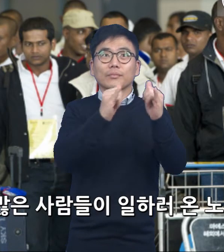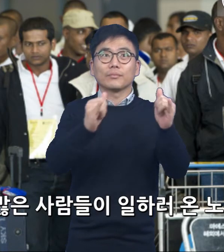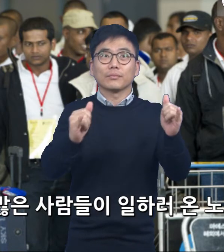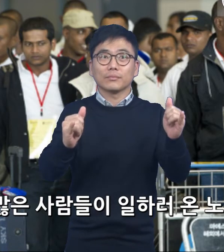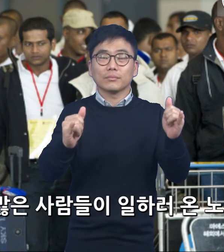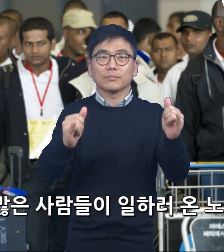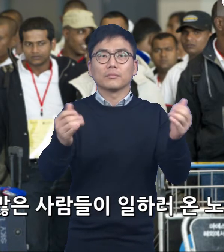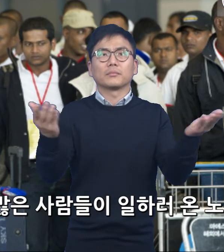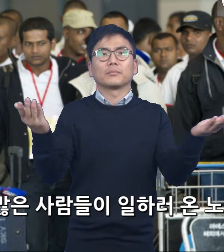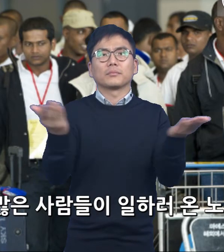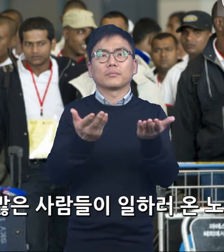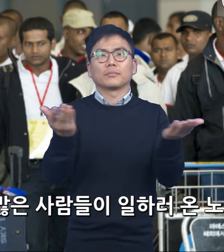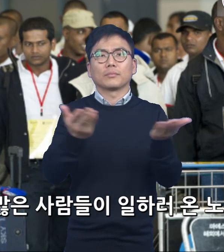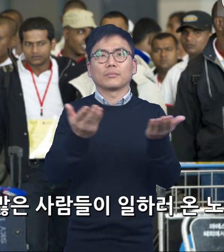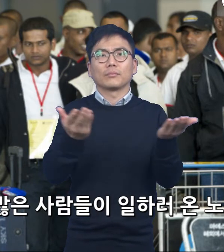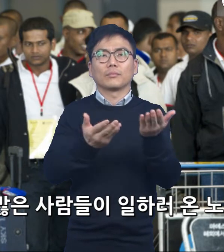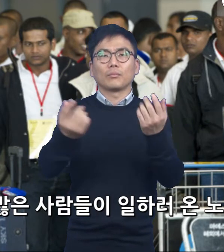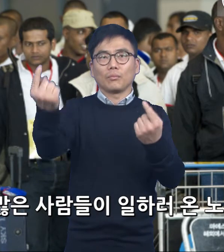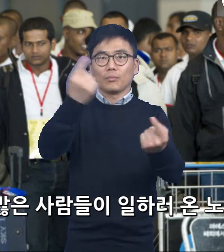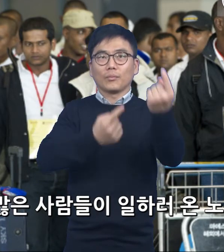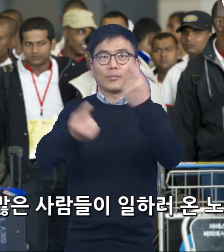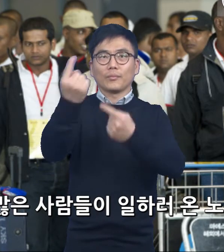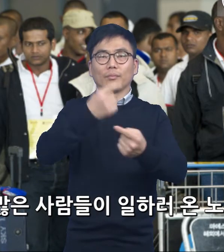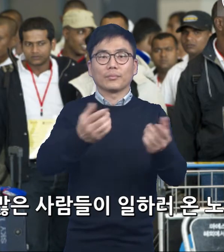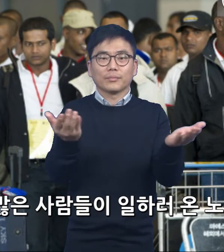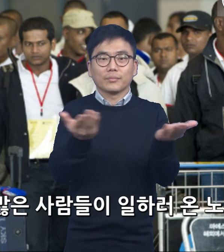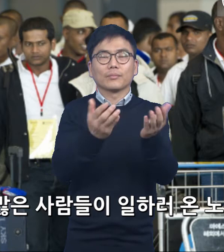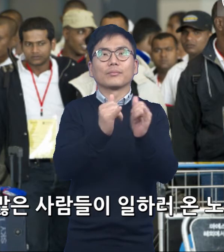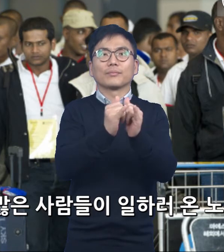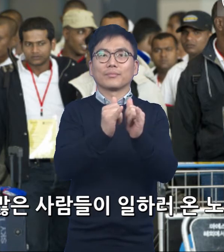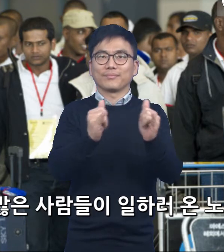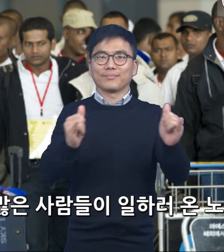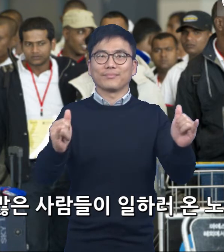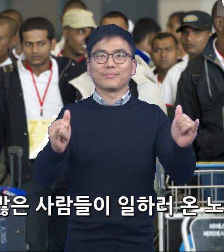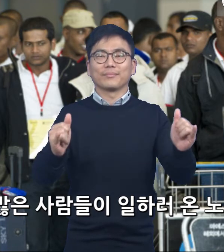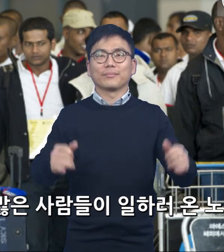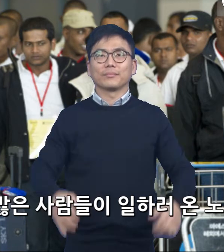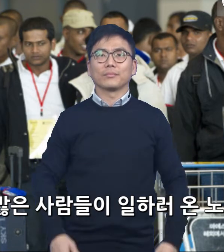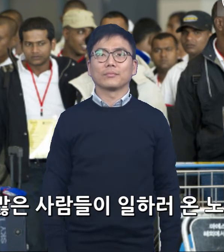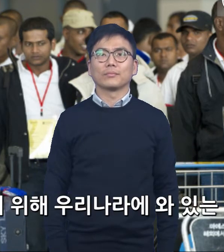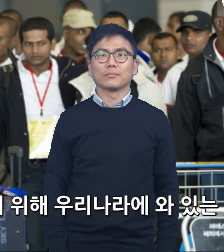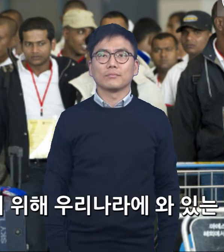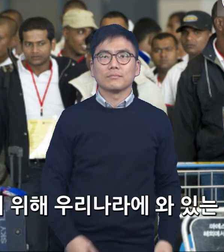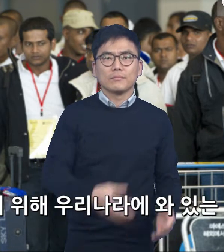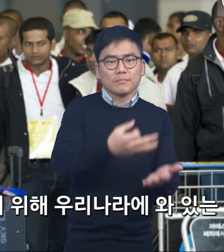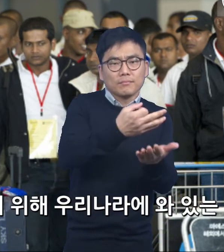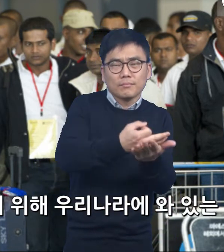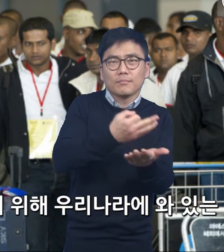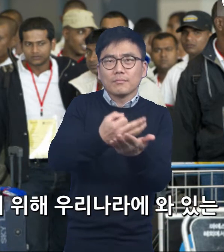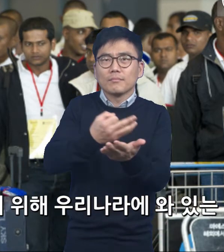그보다 훨씬 많은 사람들이 일하러 온 노동자들입니다.